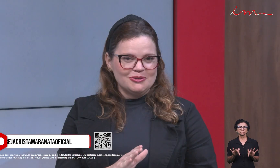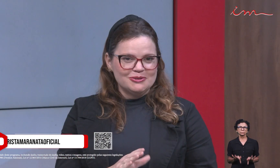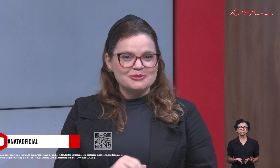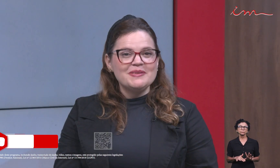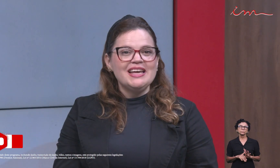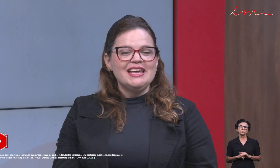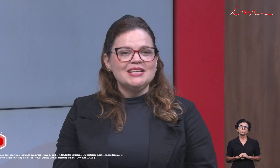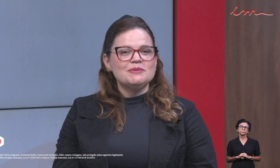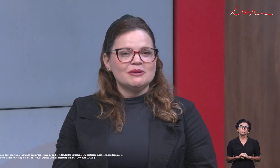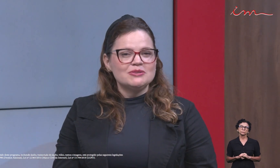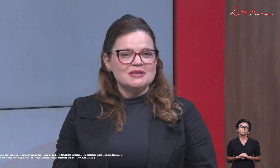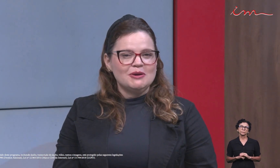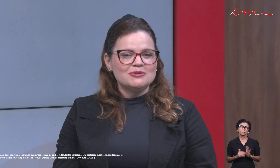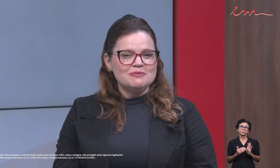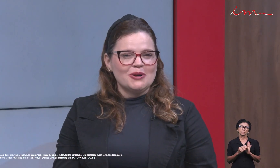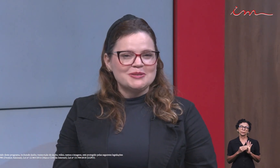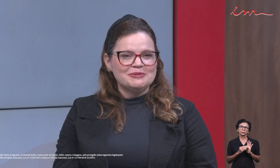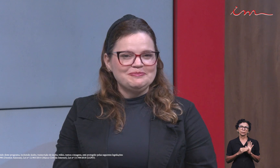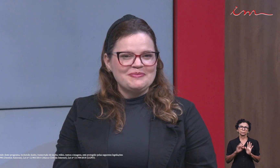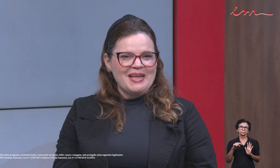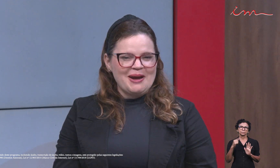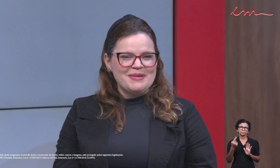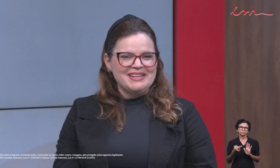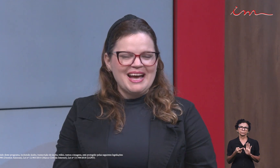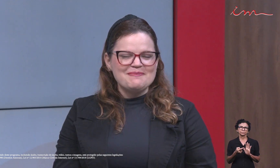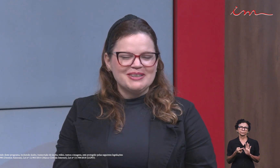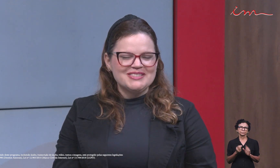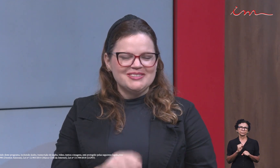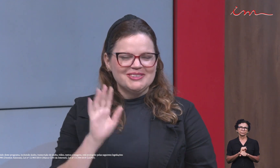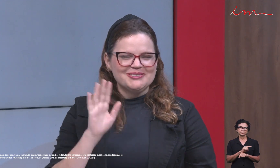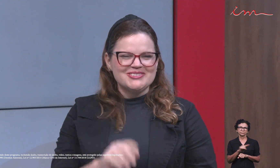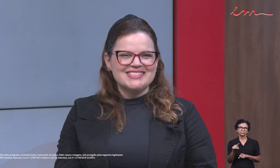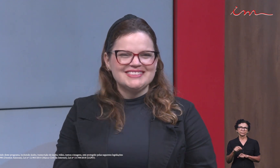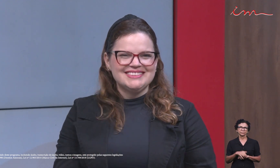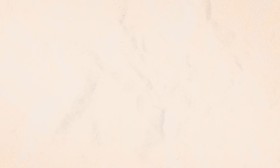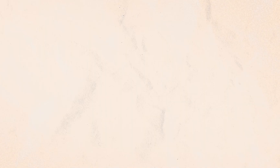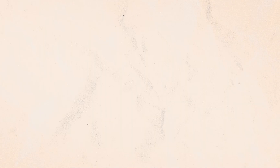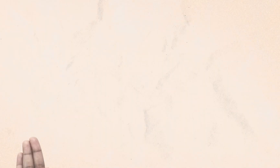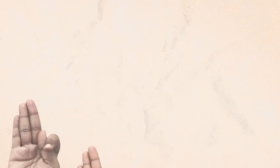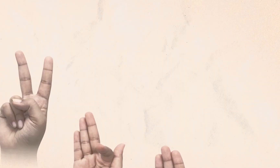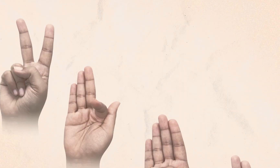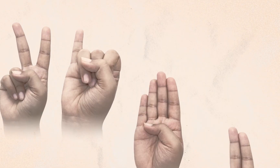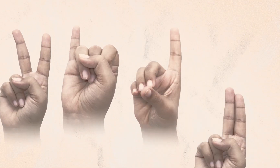esse episódio e esperamos os irmãos no próximo. Amém? A paz do Senhor a todos.